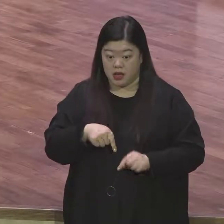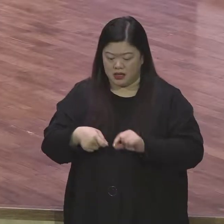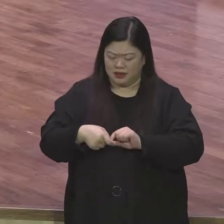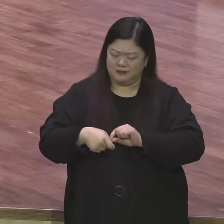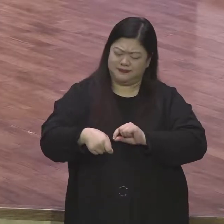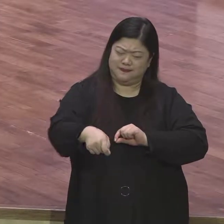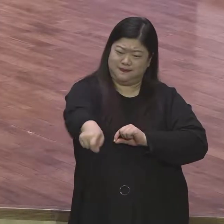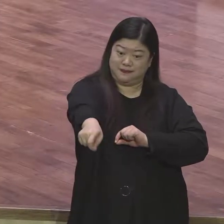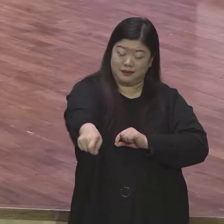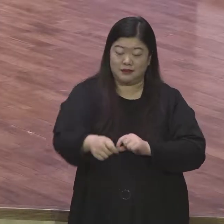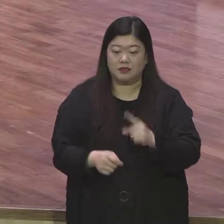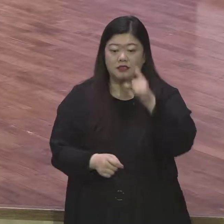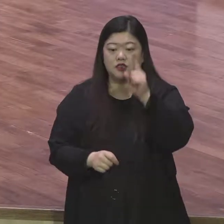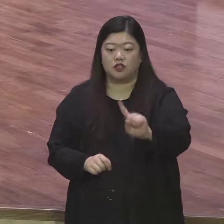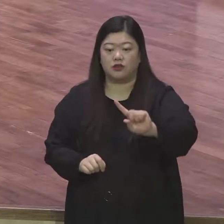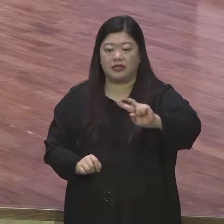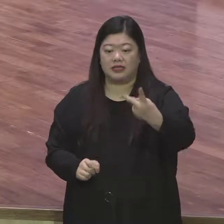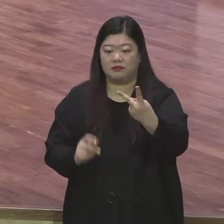1200km예요.